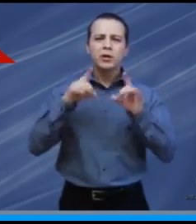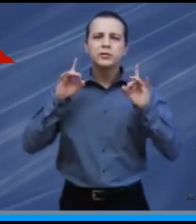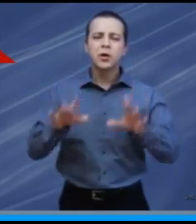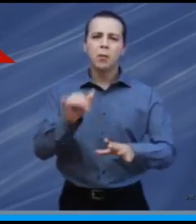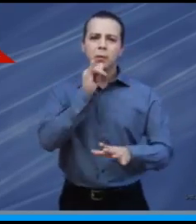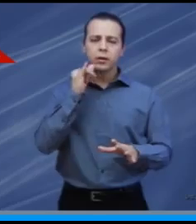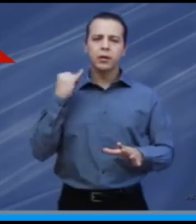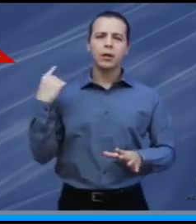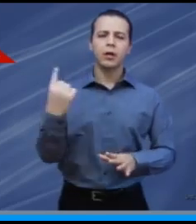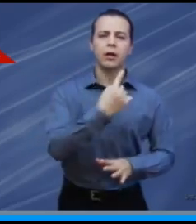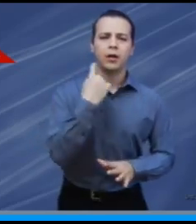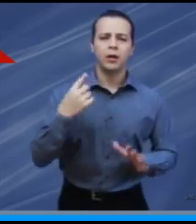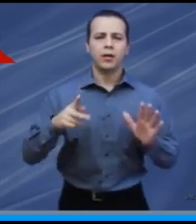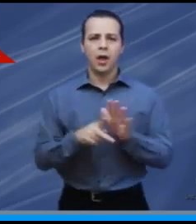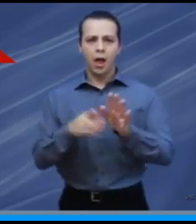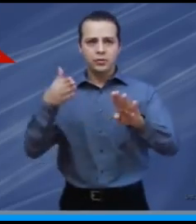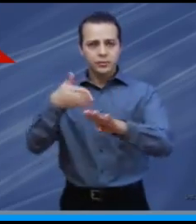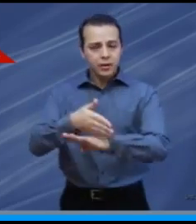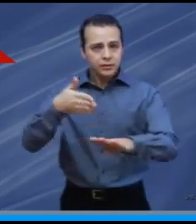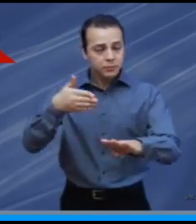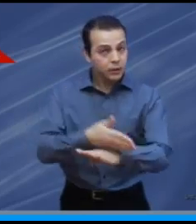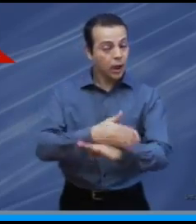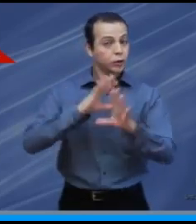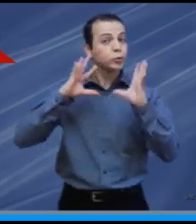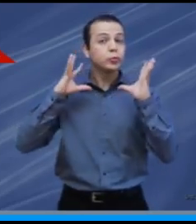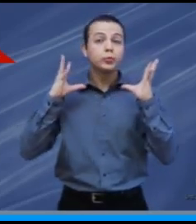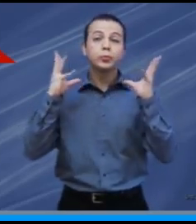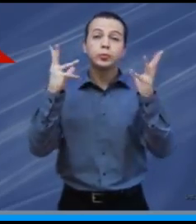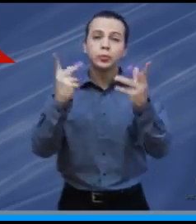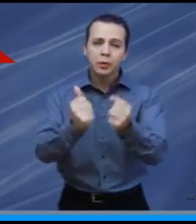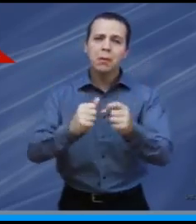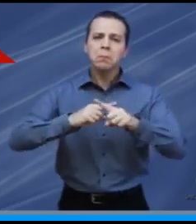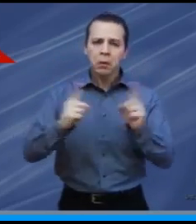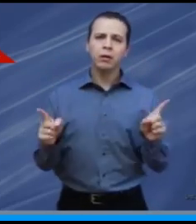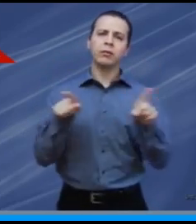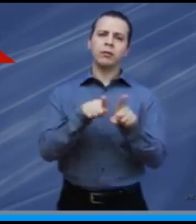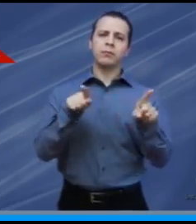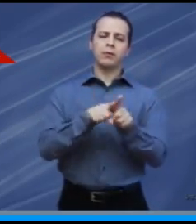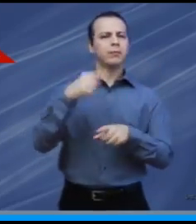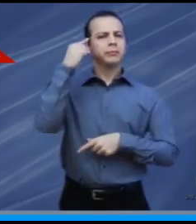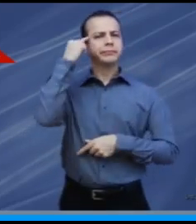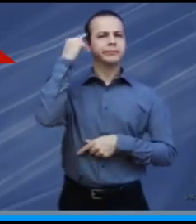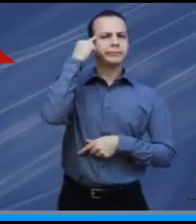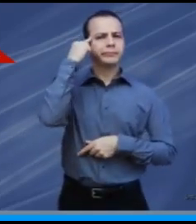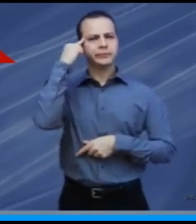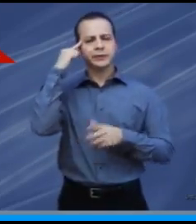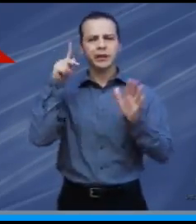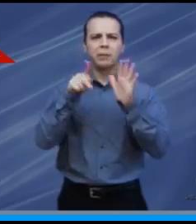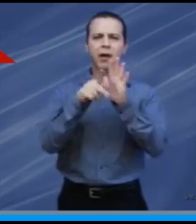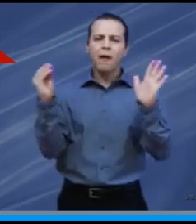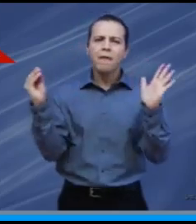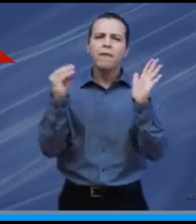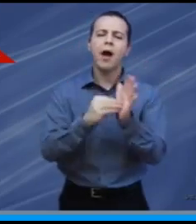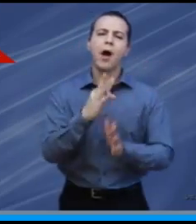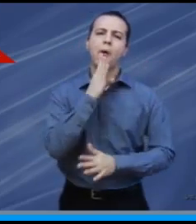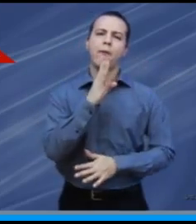só envolve questões de acessibilidade em geral, mas também, inclusive, a falta